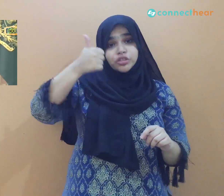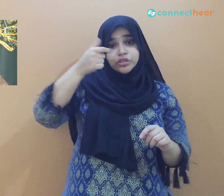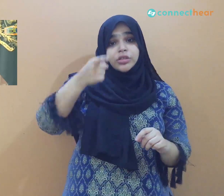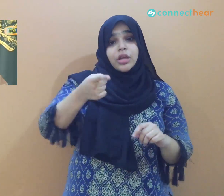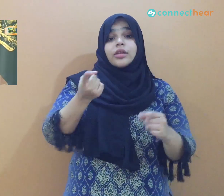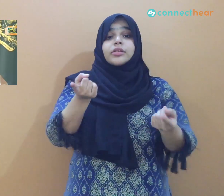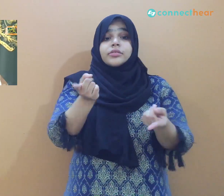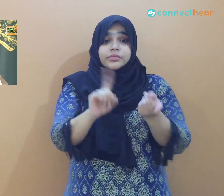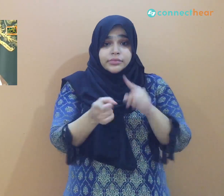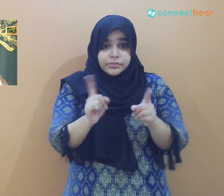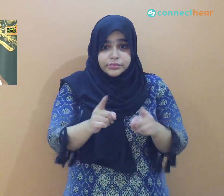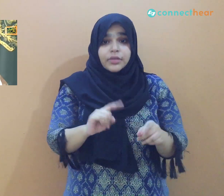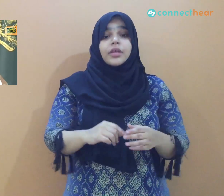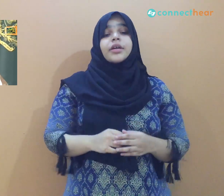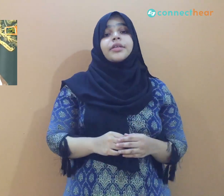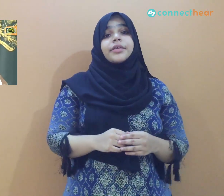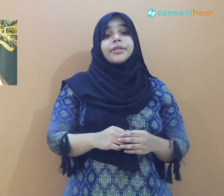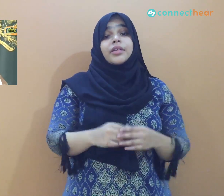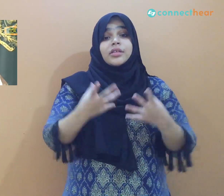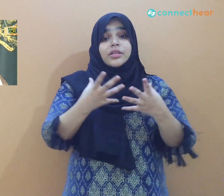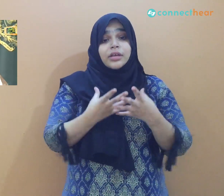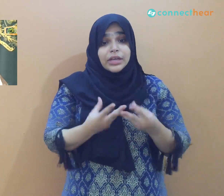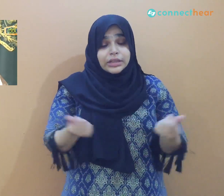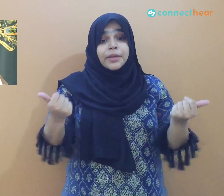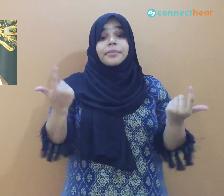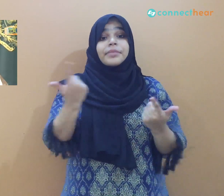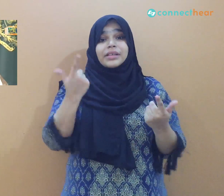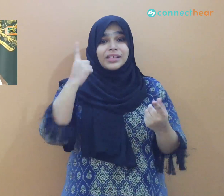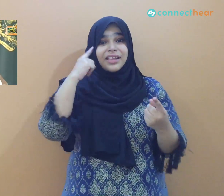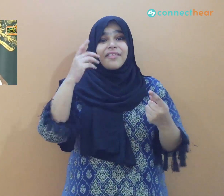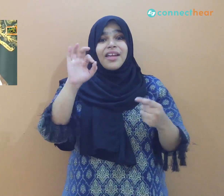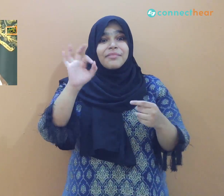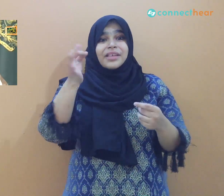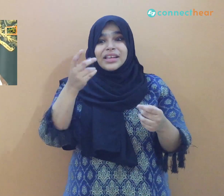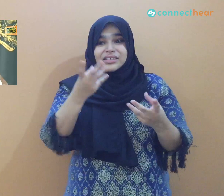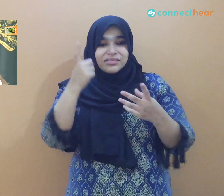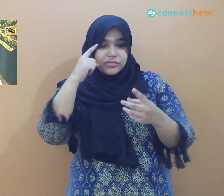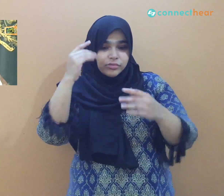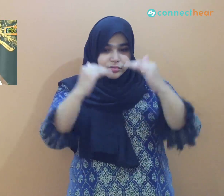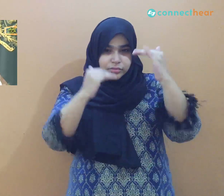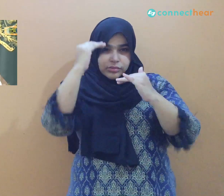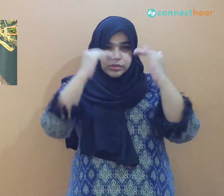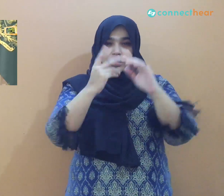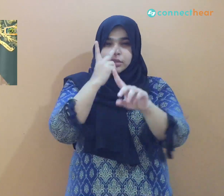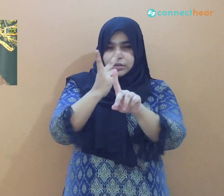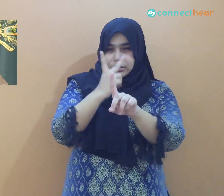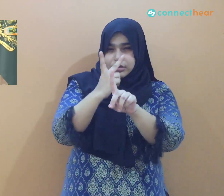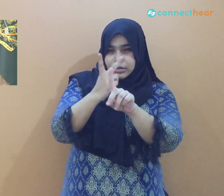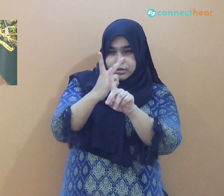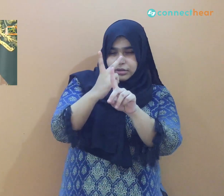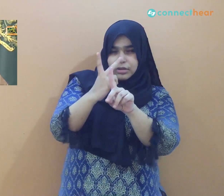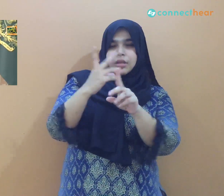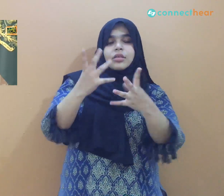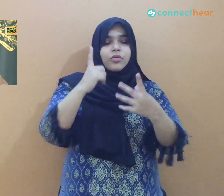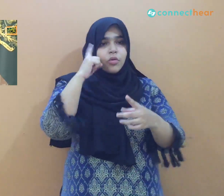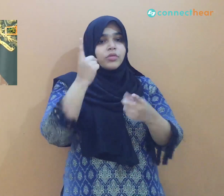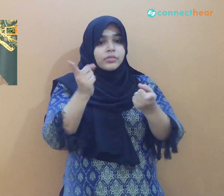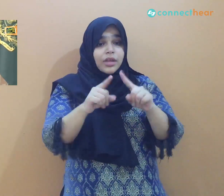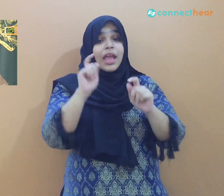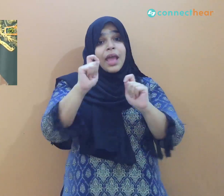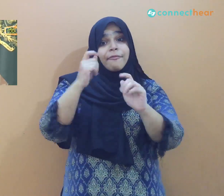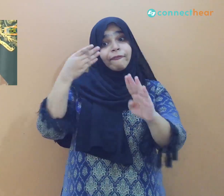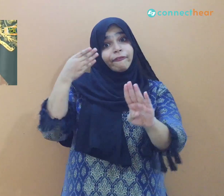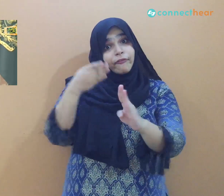کا یہ جو ہماری انفیکشنز ہوتی رہیں گی, اور اس کے